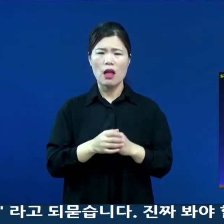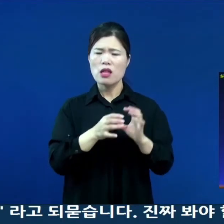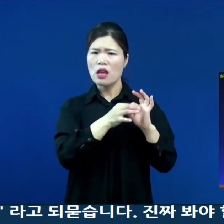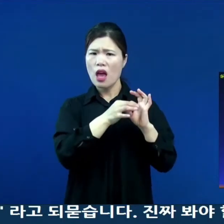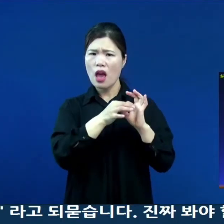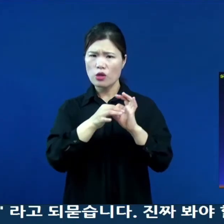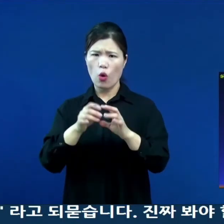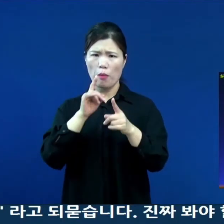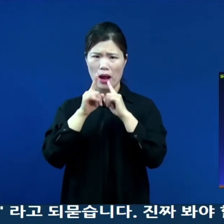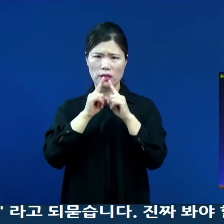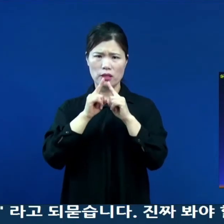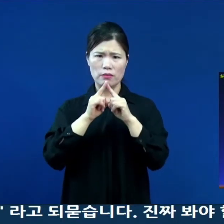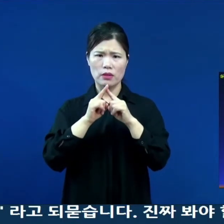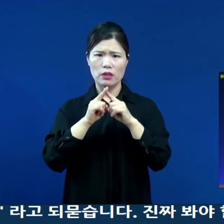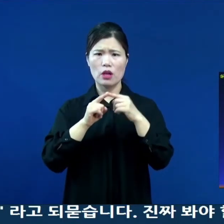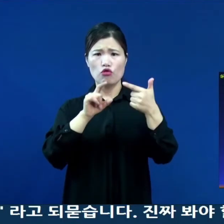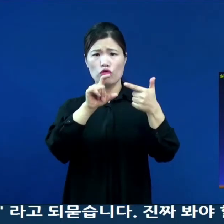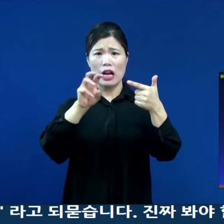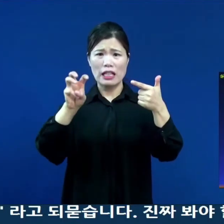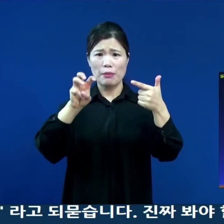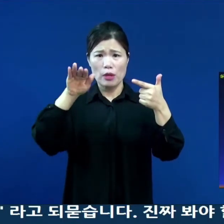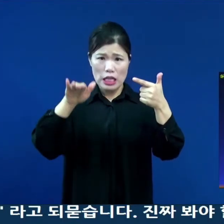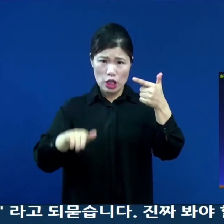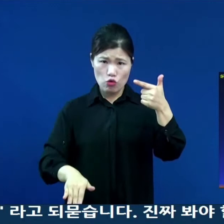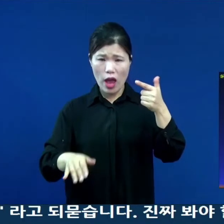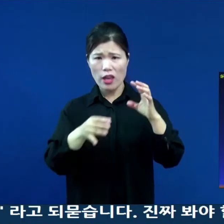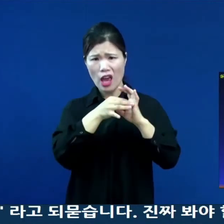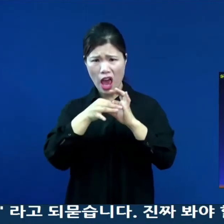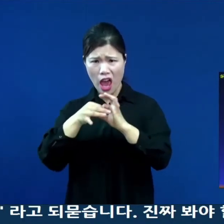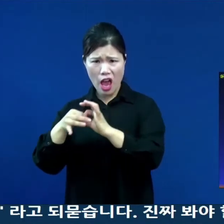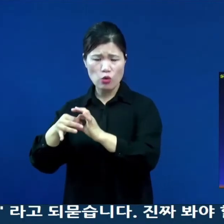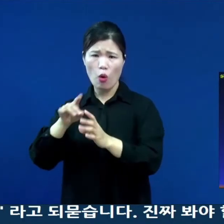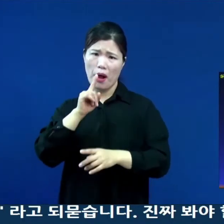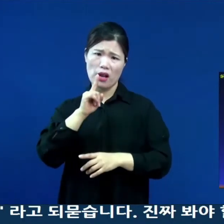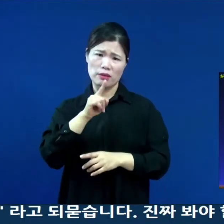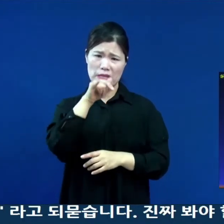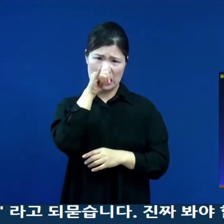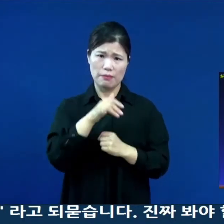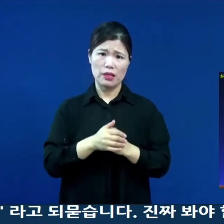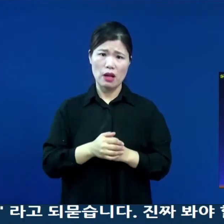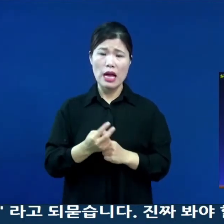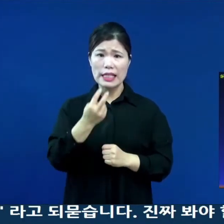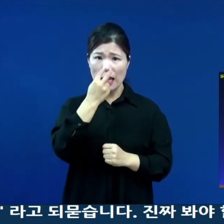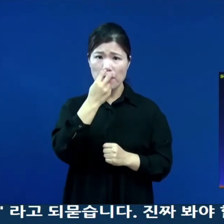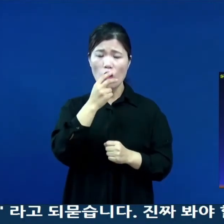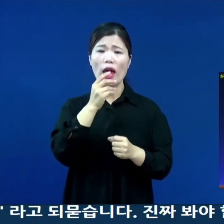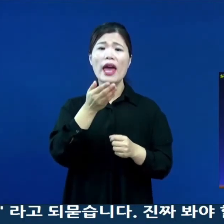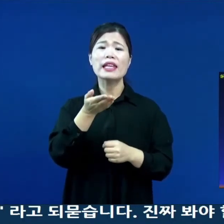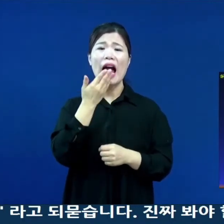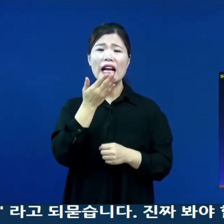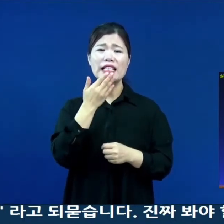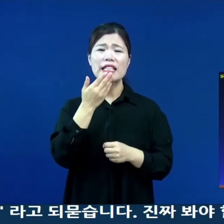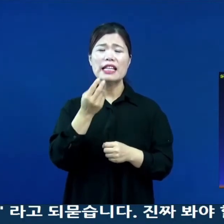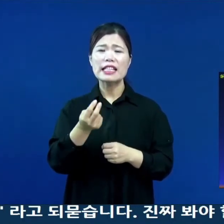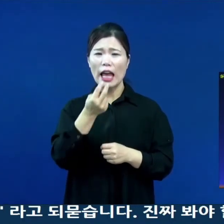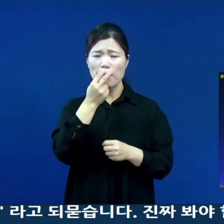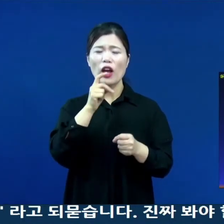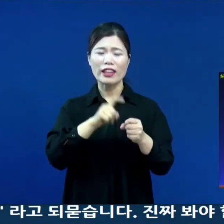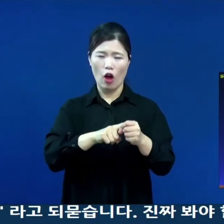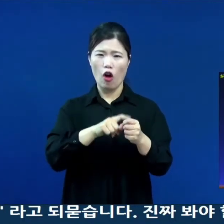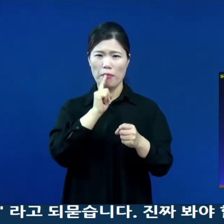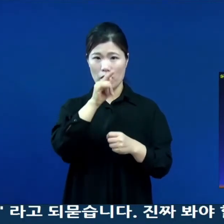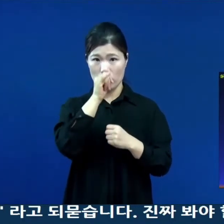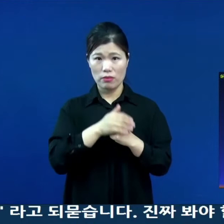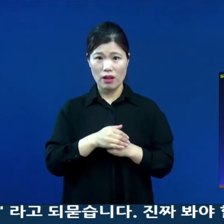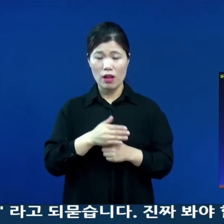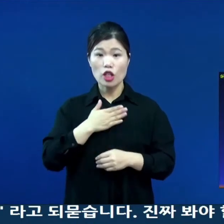이 말씀을 하시는 거예요. 생명의 양식, 생명의 떡. 저와 여러분은 생명의